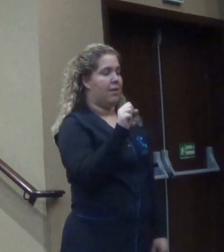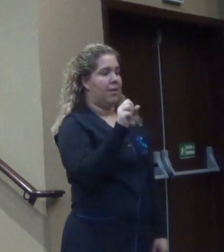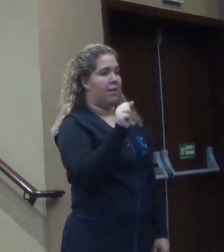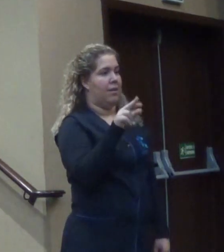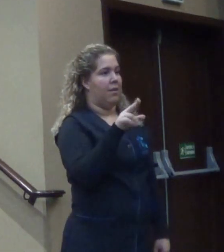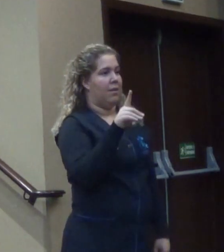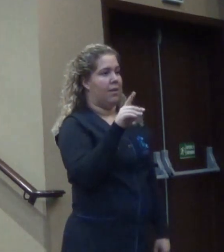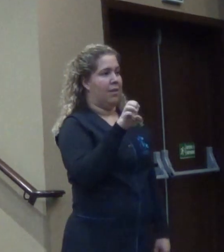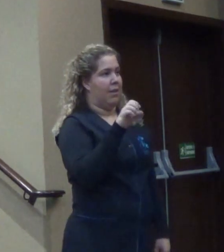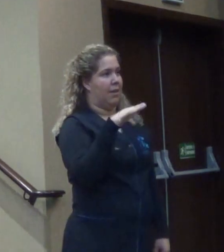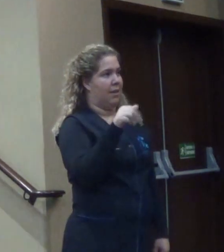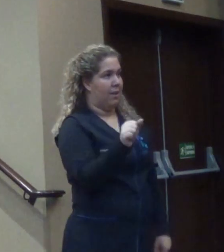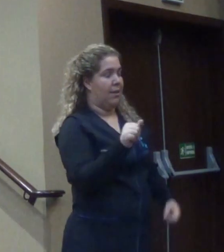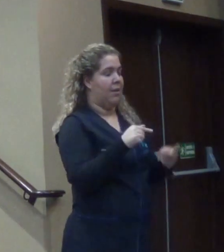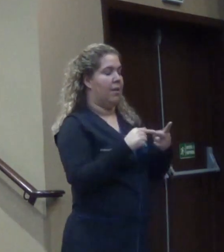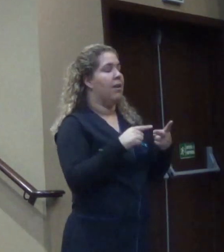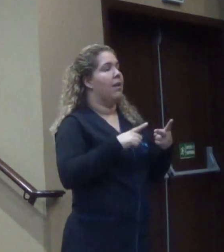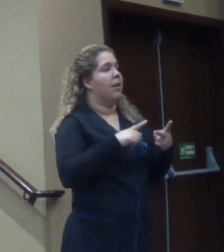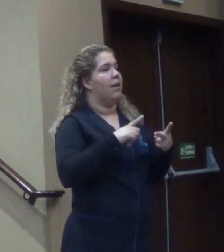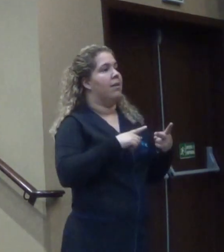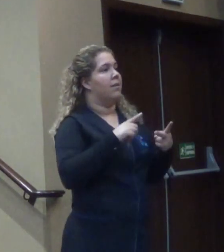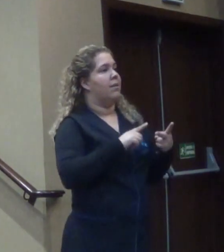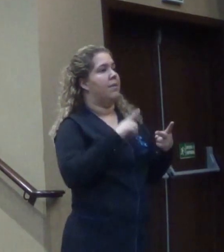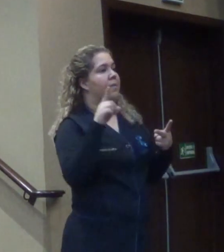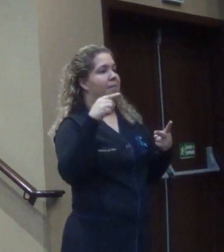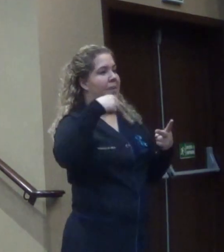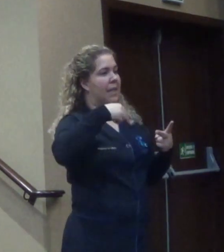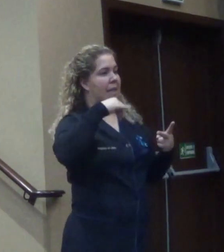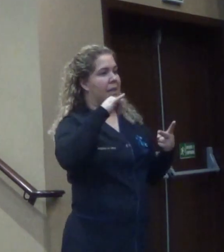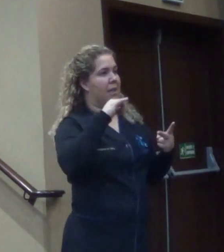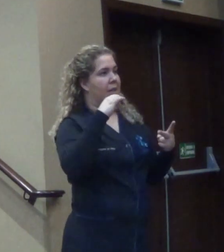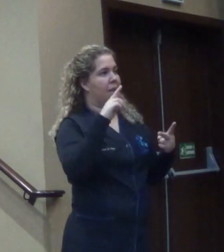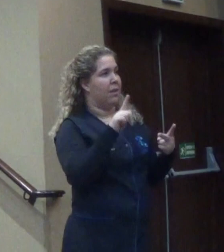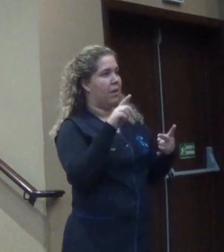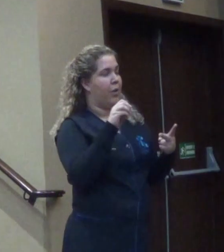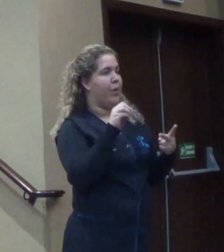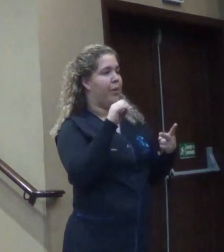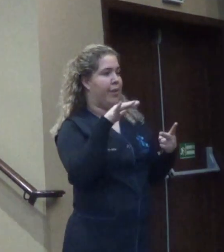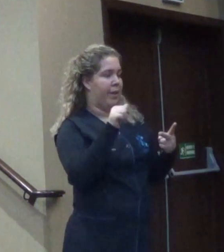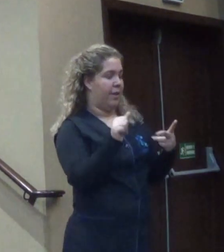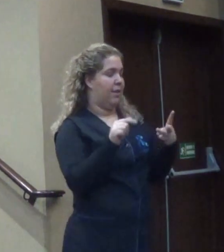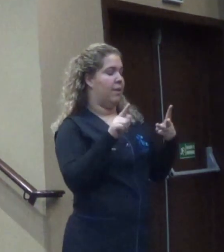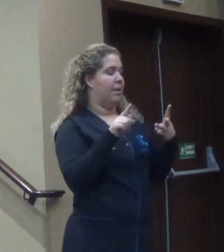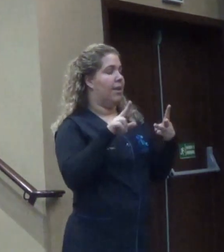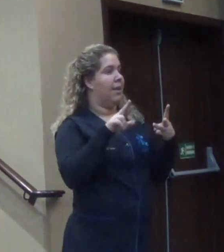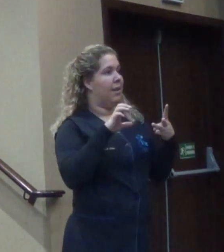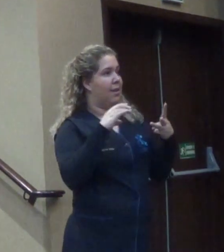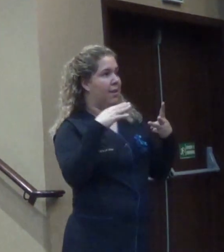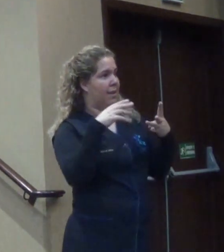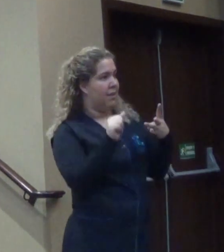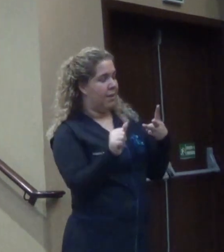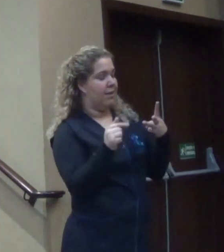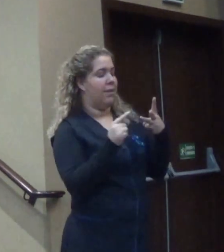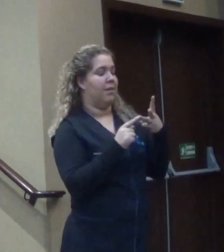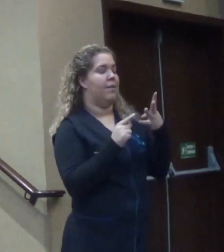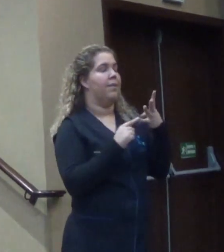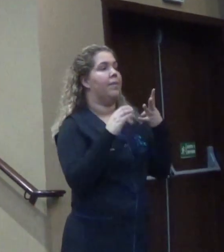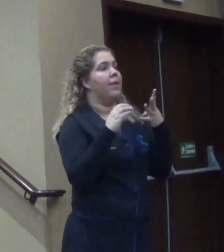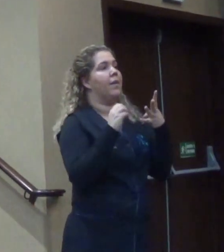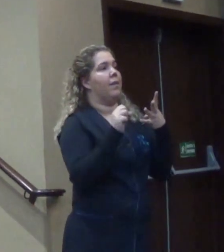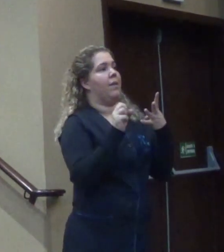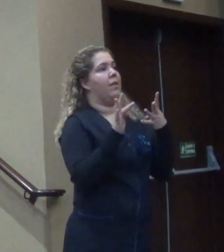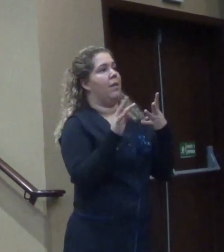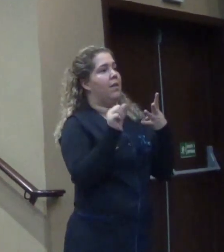na Grécia, a Nigoya aqui na América Central, na Costa Rica, no